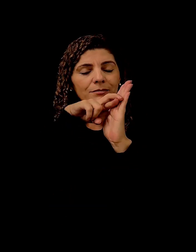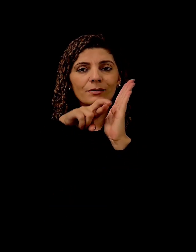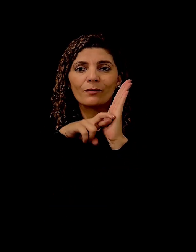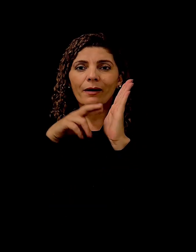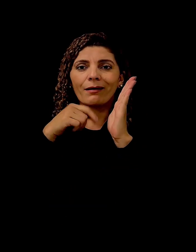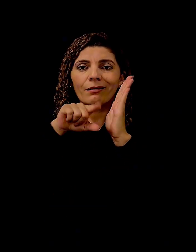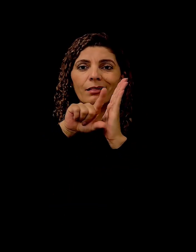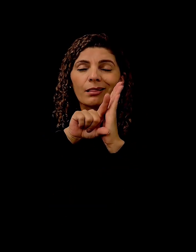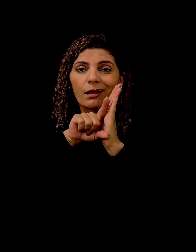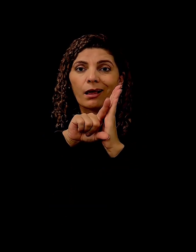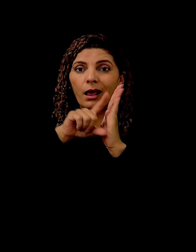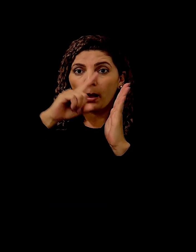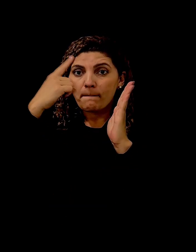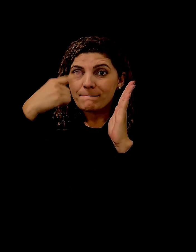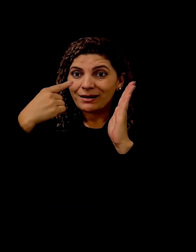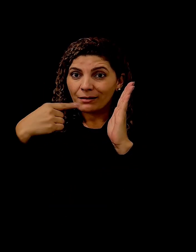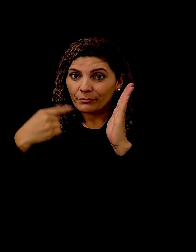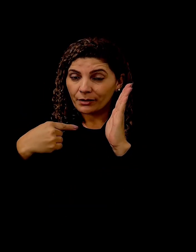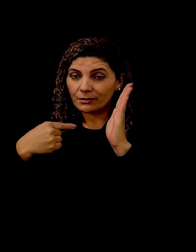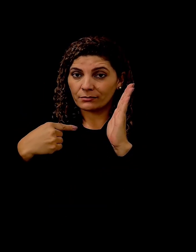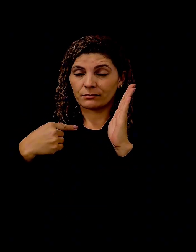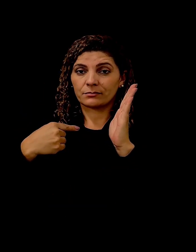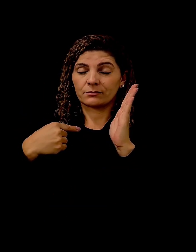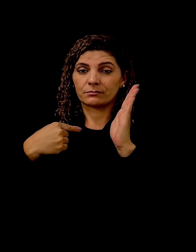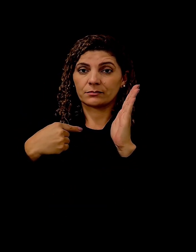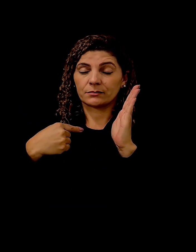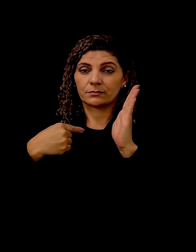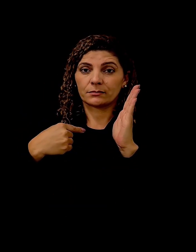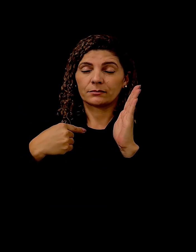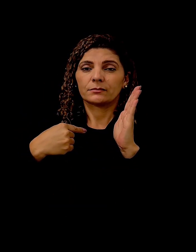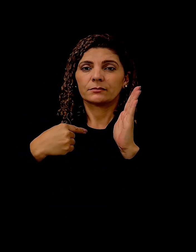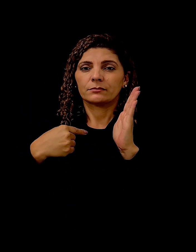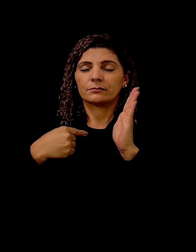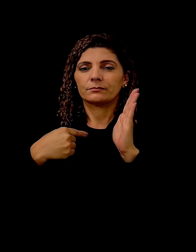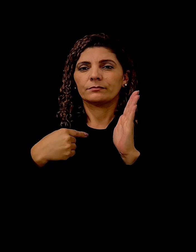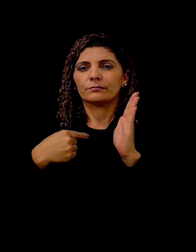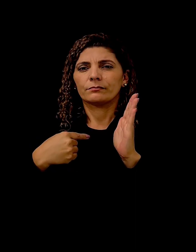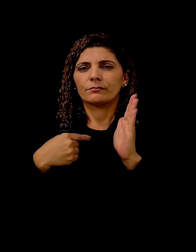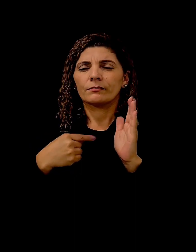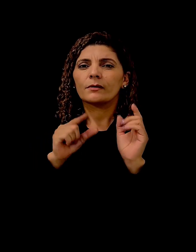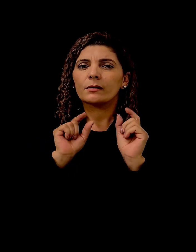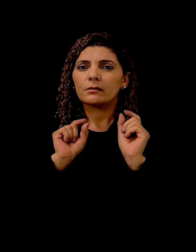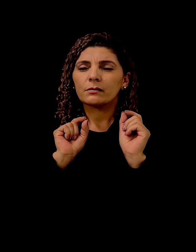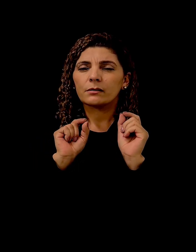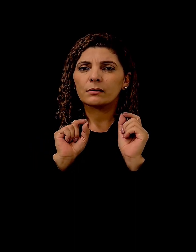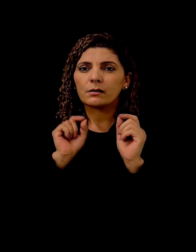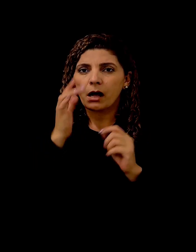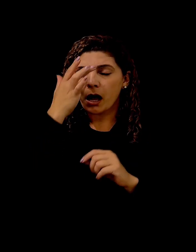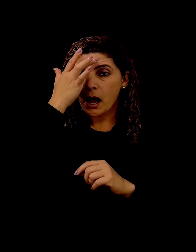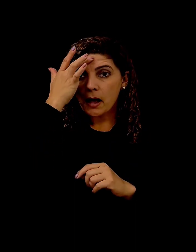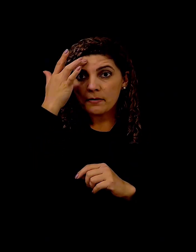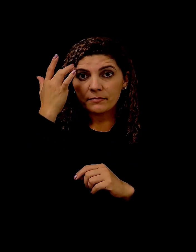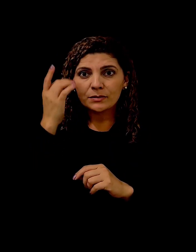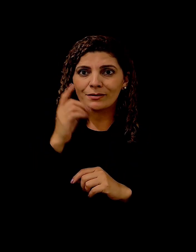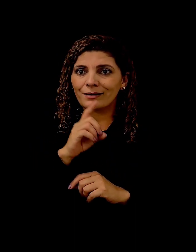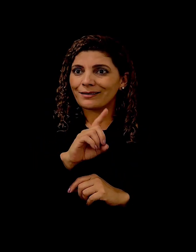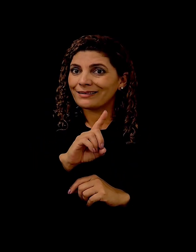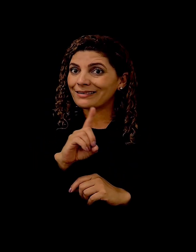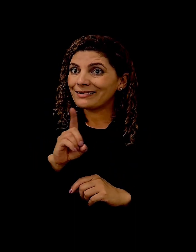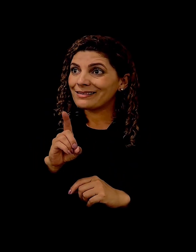palavras, são mandamentos que ninguém que não esteja no reino de